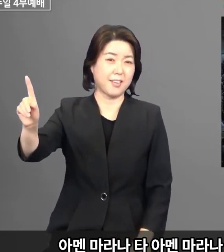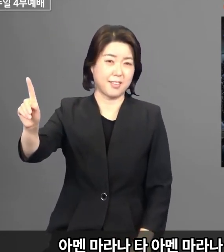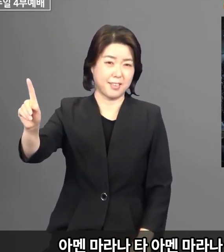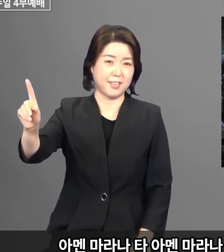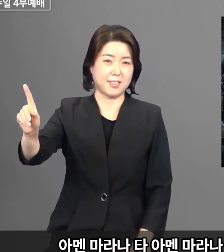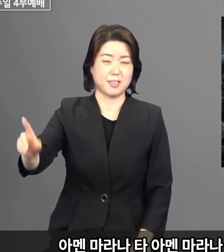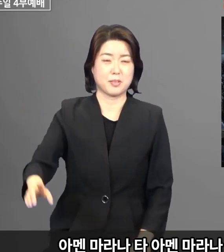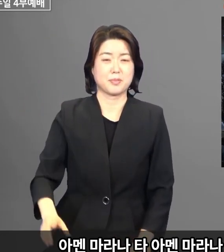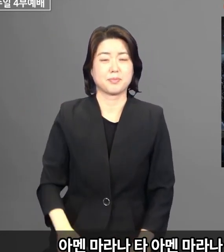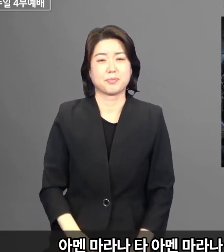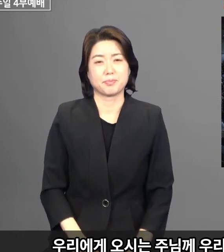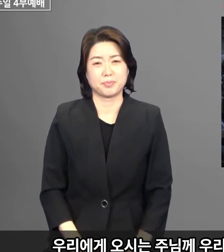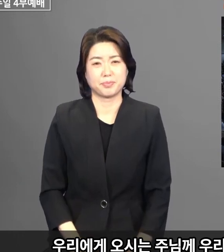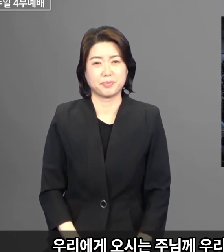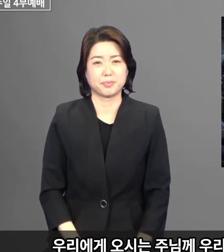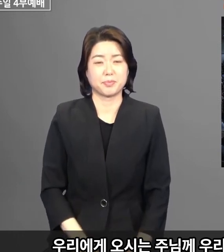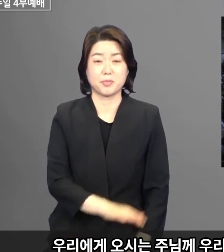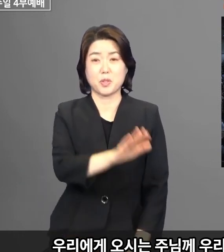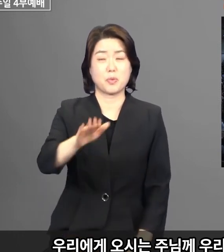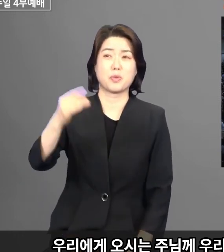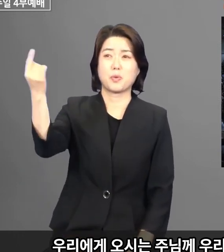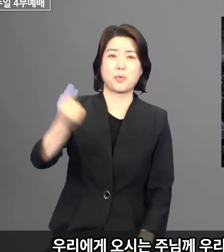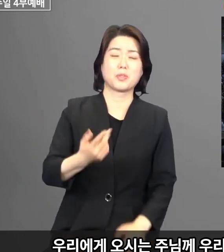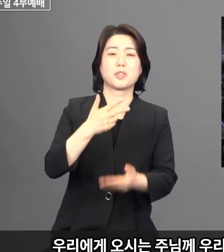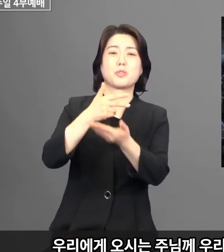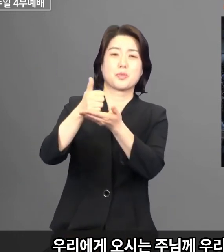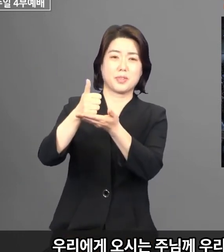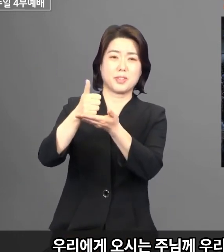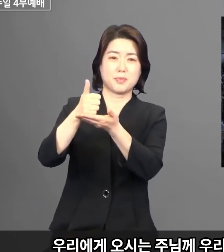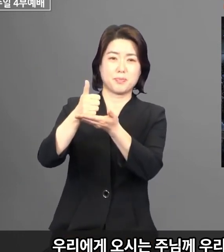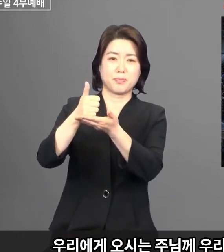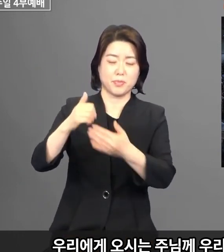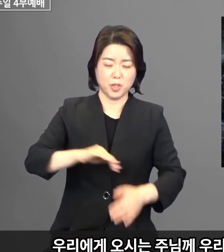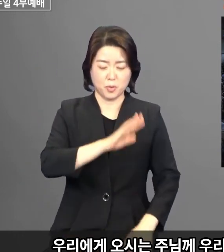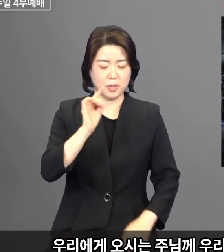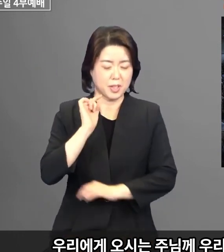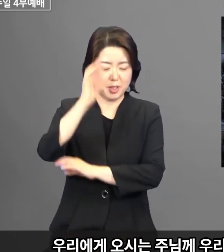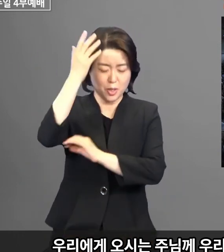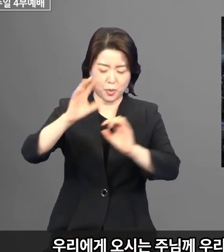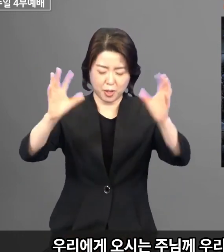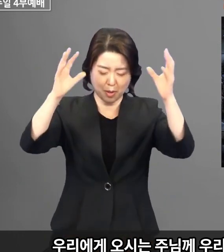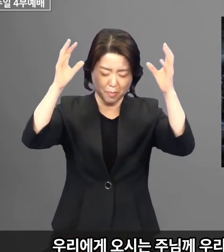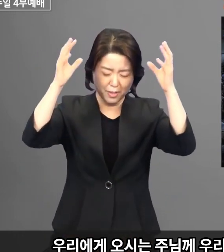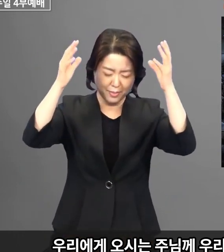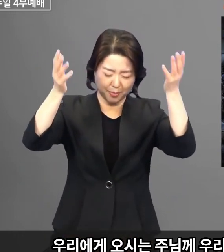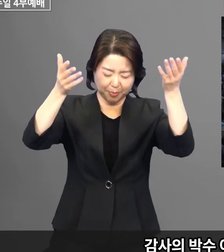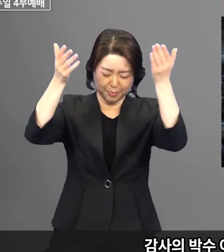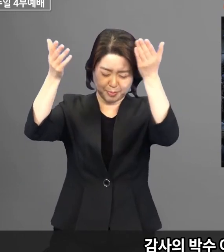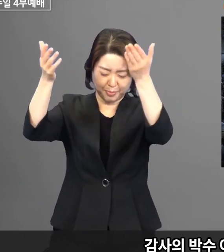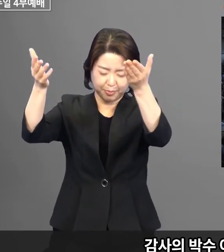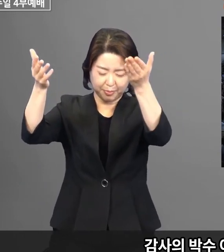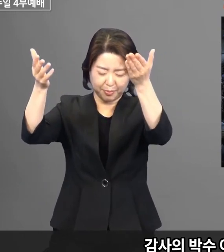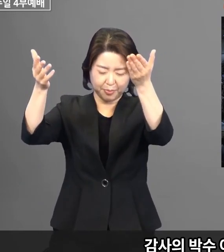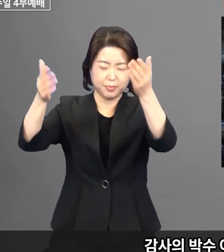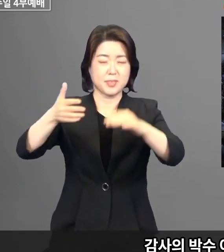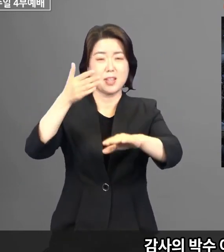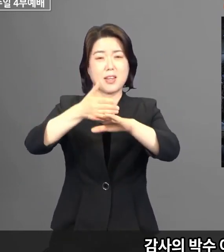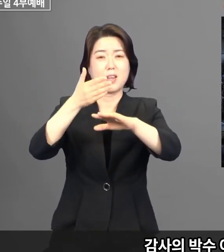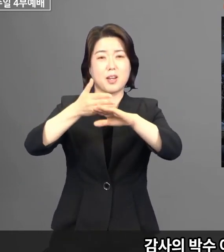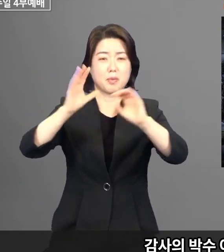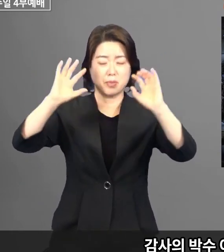마라나타. 우리에게 오시는 주님께 우리 영광의 박수를 드리겠습니다. 감사의